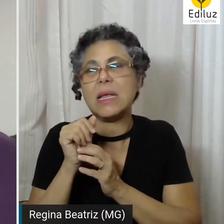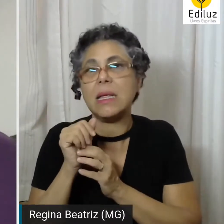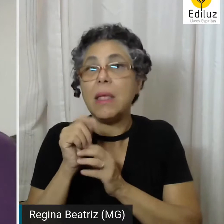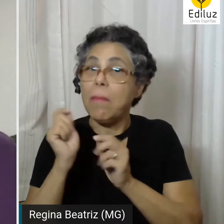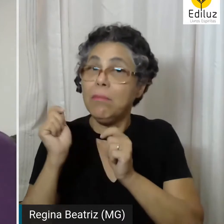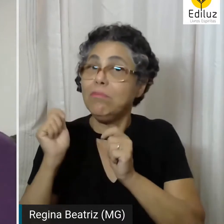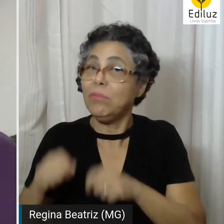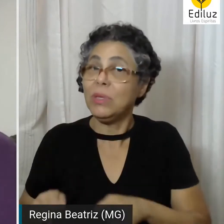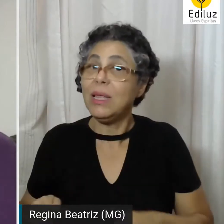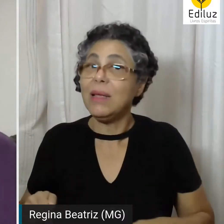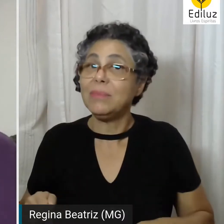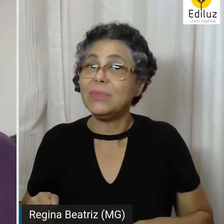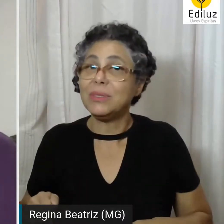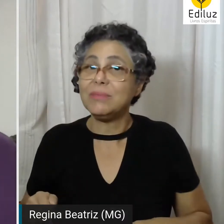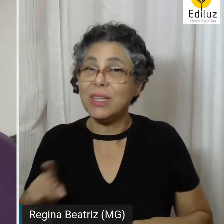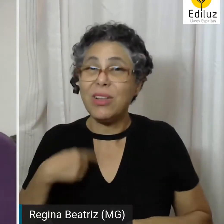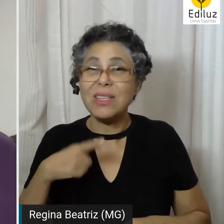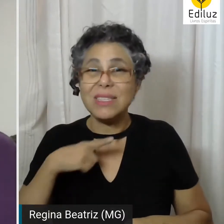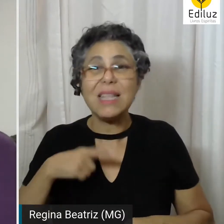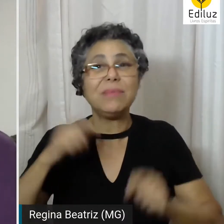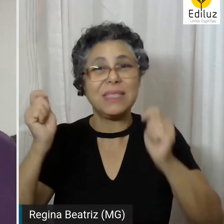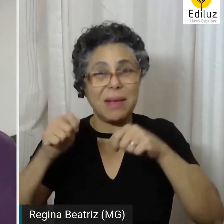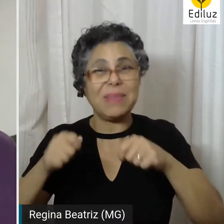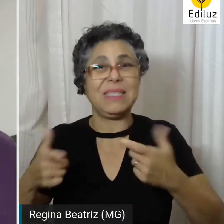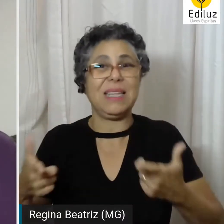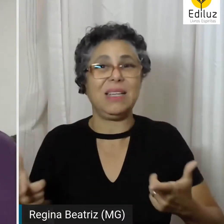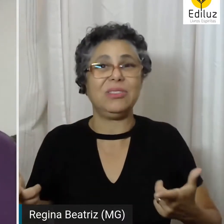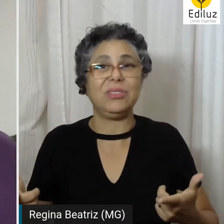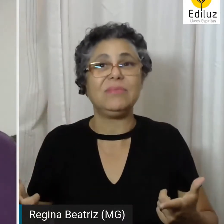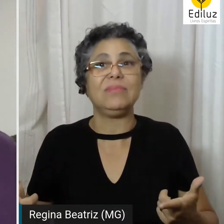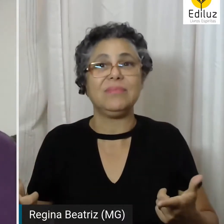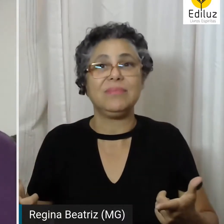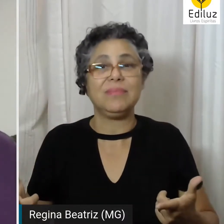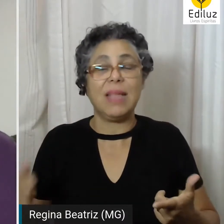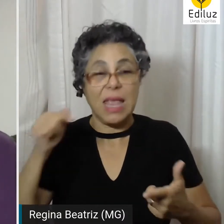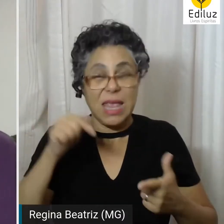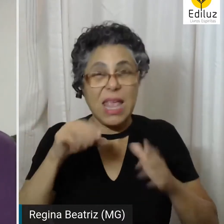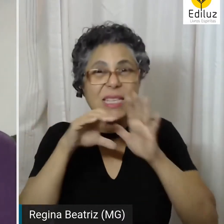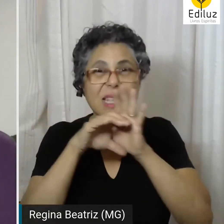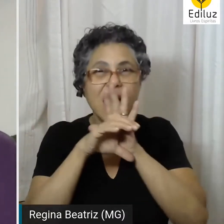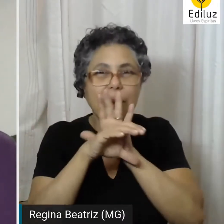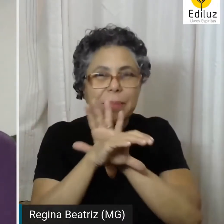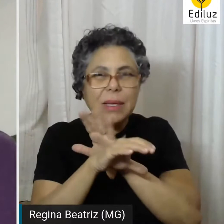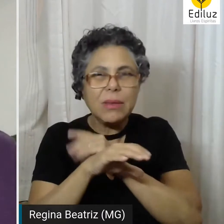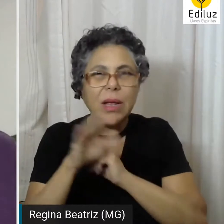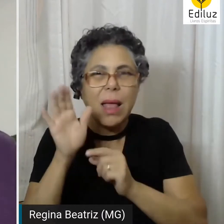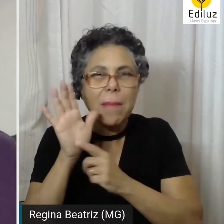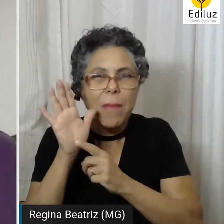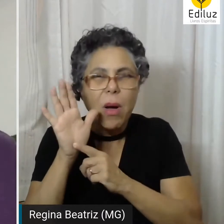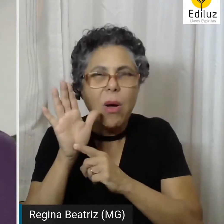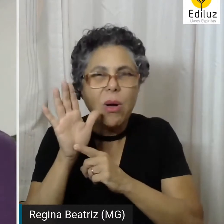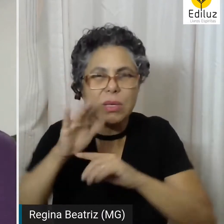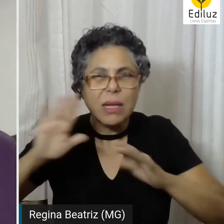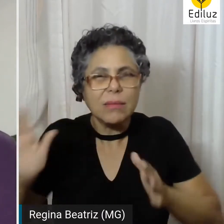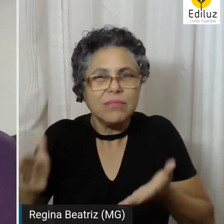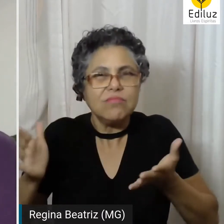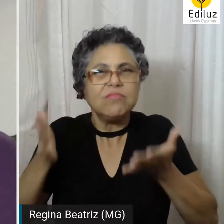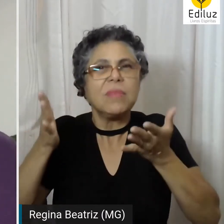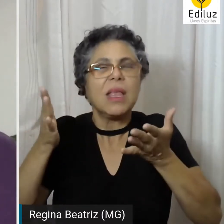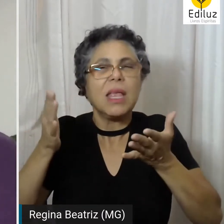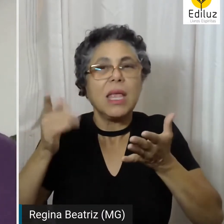possível, que somos capazes. E nesse capítulo ela enfatiza que o contato